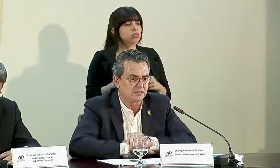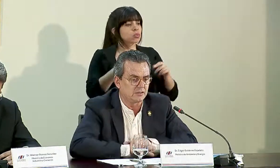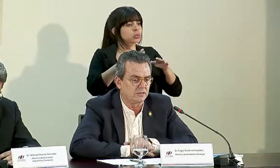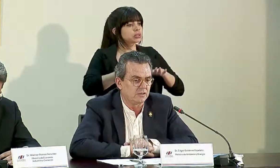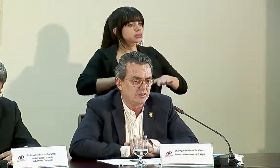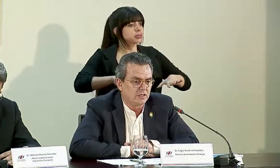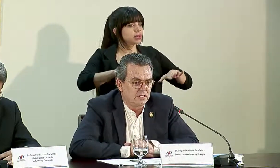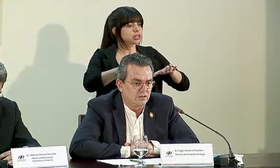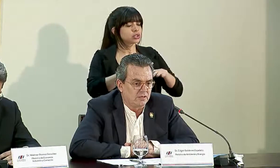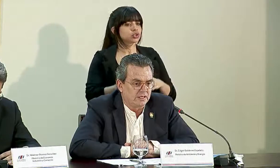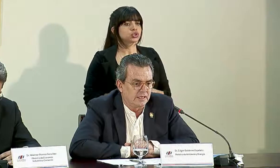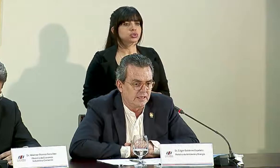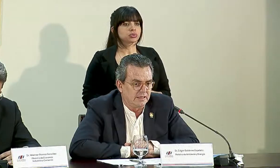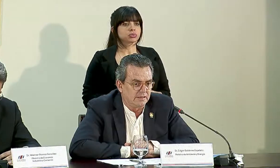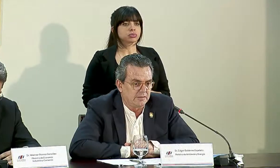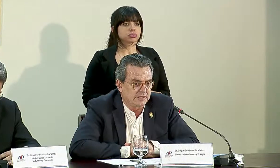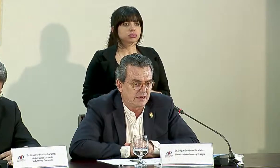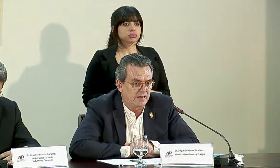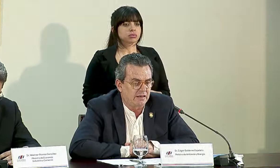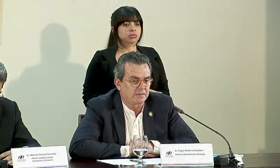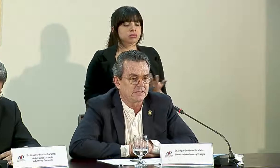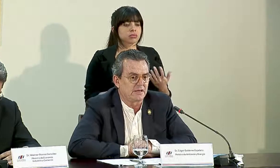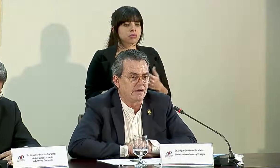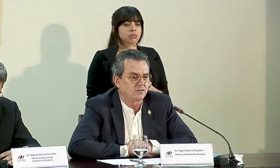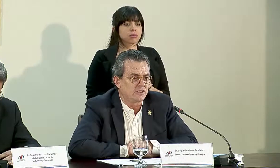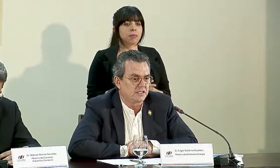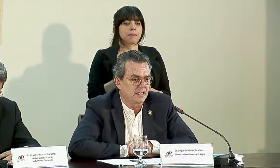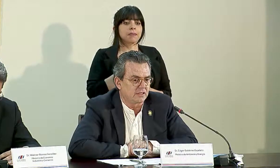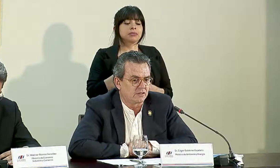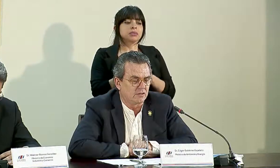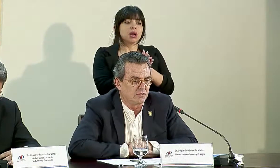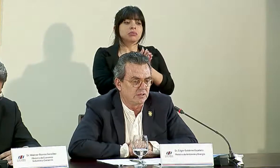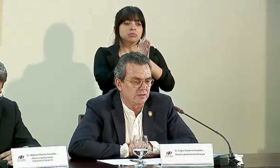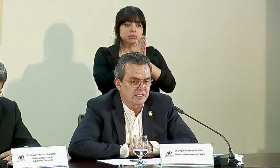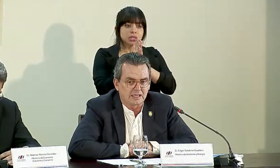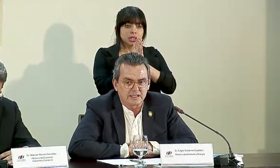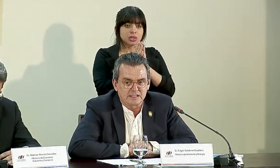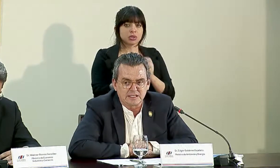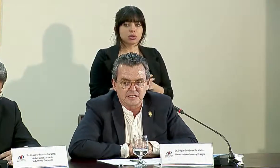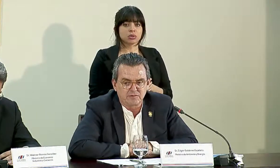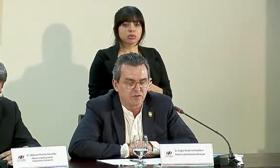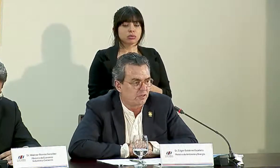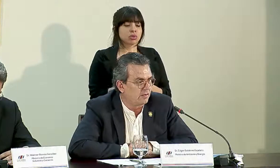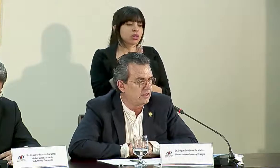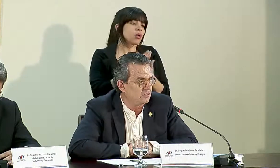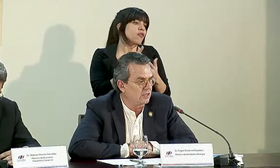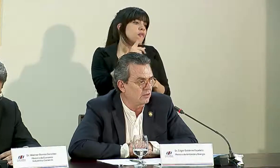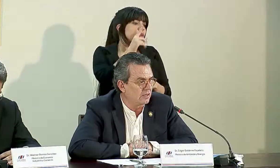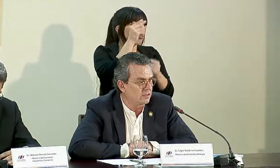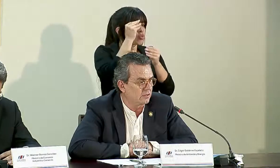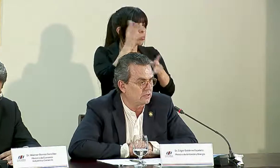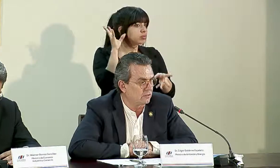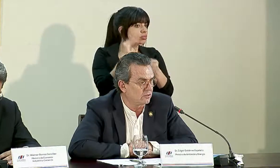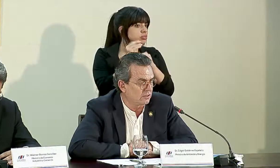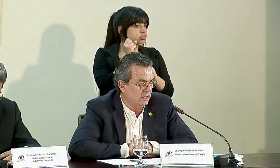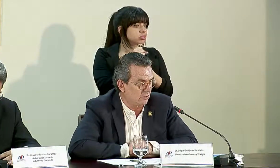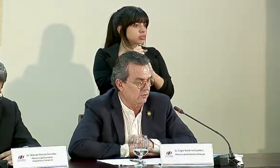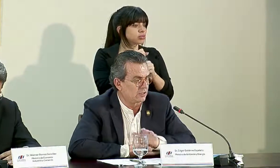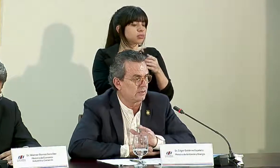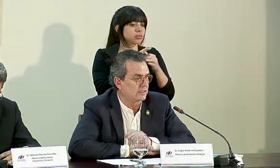en un espacio donde me estaban solicitando de cierta forma una rendición de cuentas